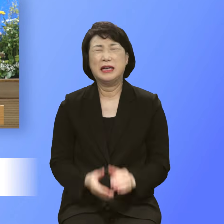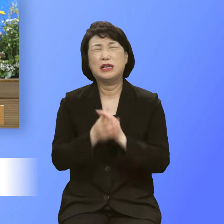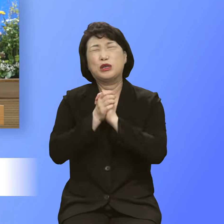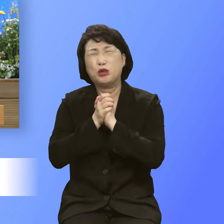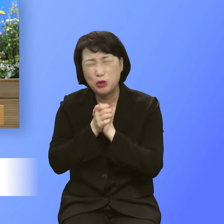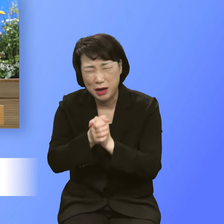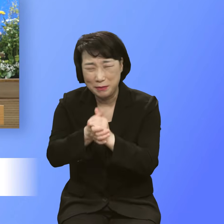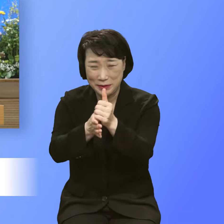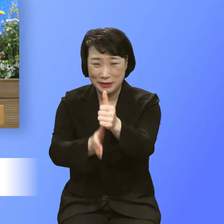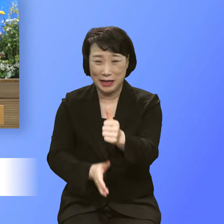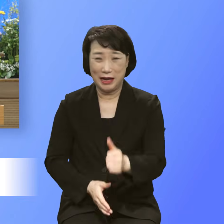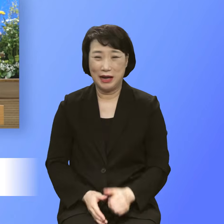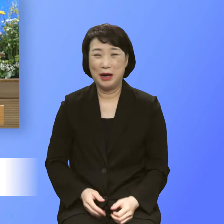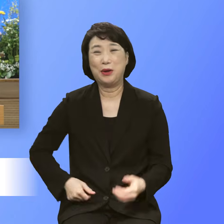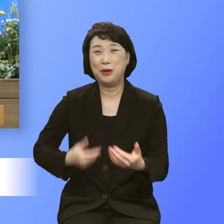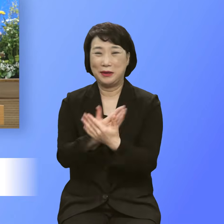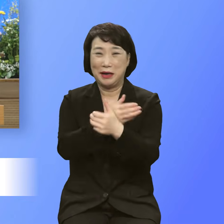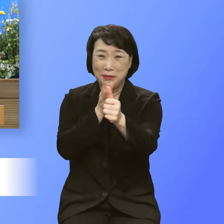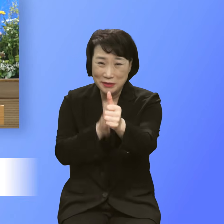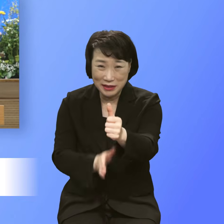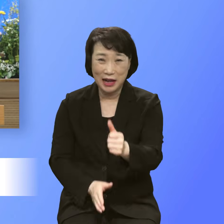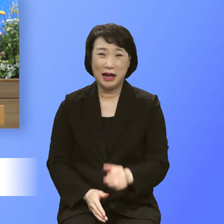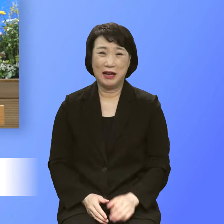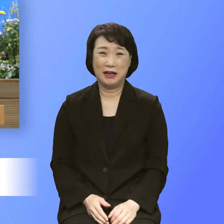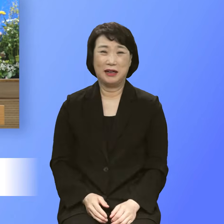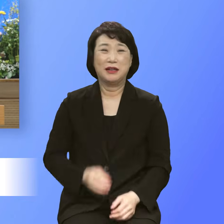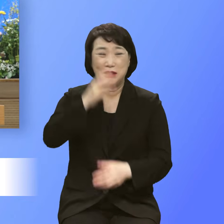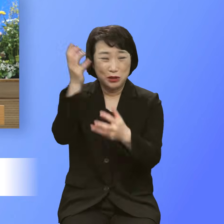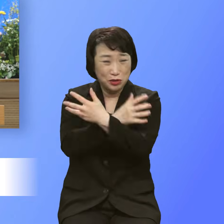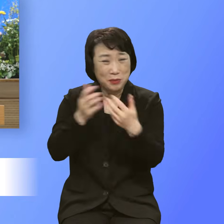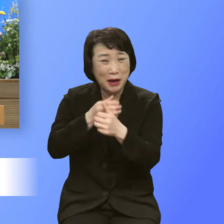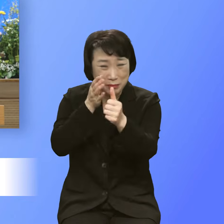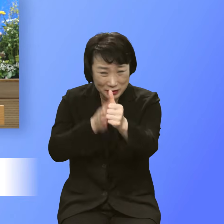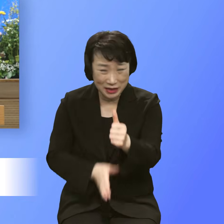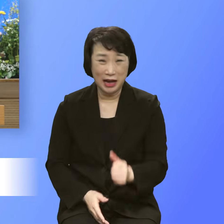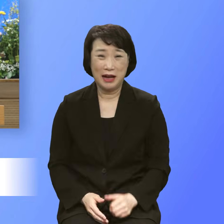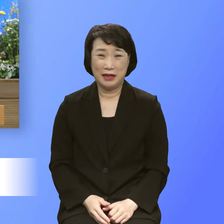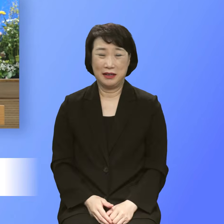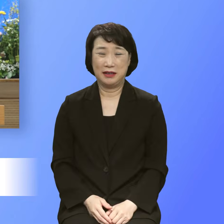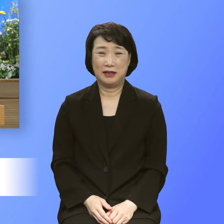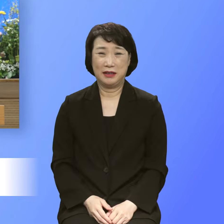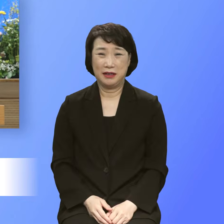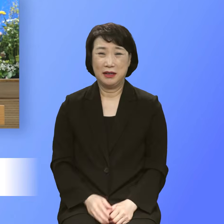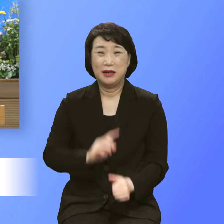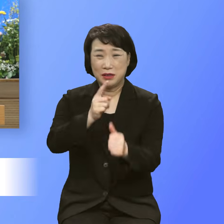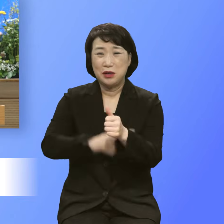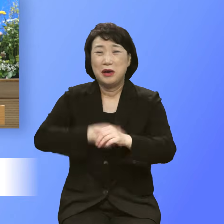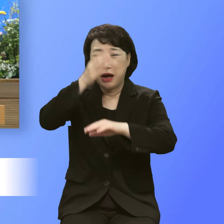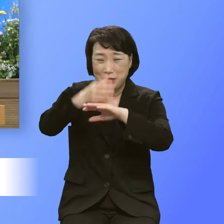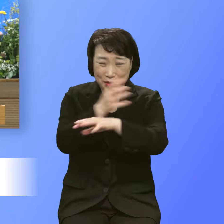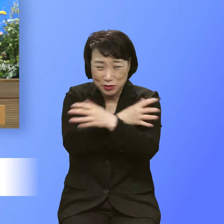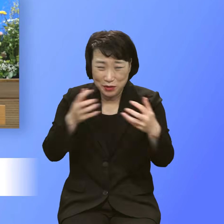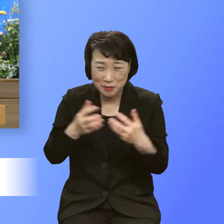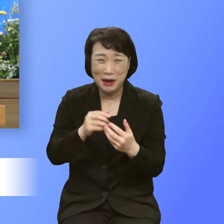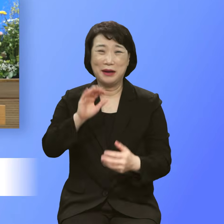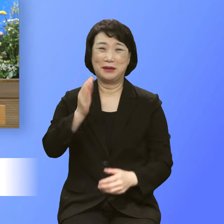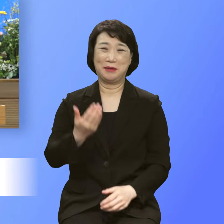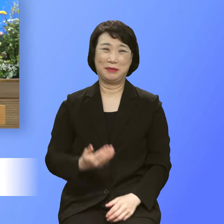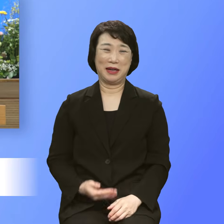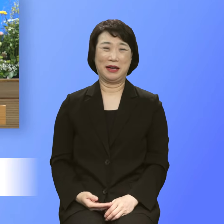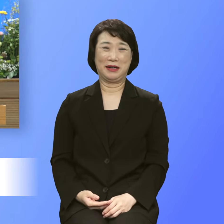기도하라 이 말이요. 회개하라 이 말이요. 성령이 충만하라 이 말이요. 절로 감사가 넘칠 것이라 이 말이요.